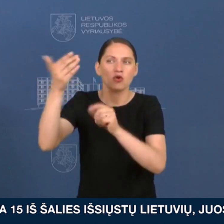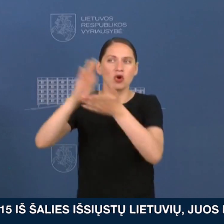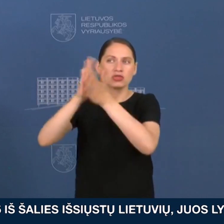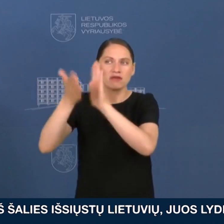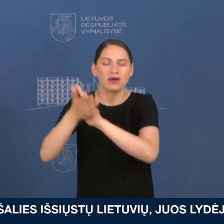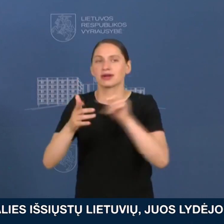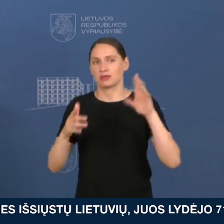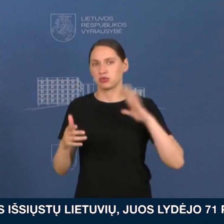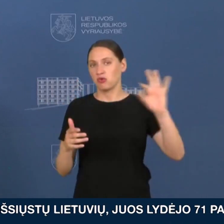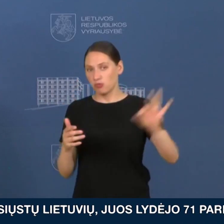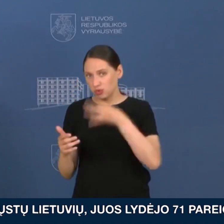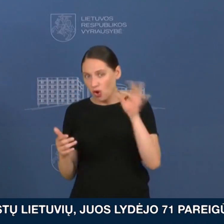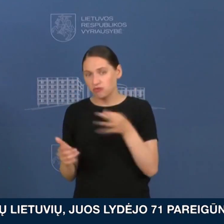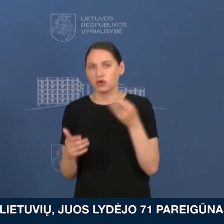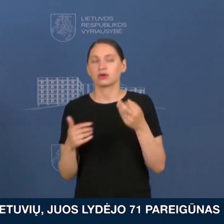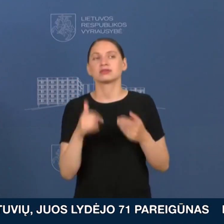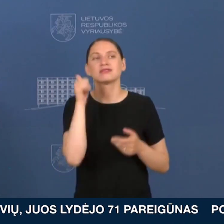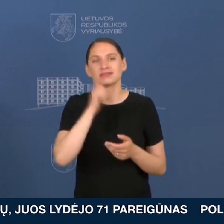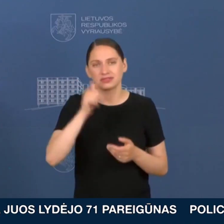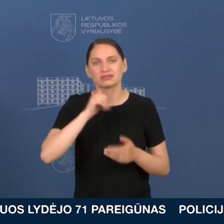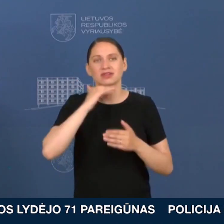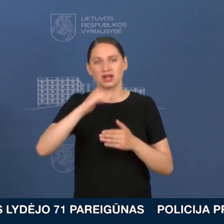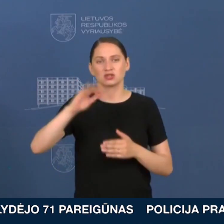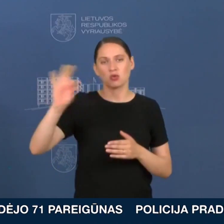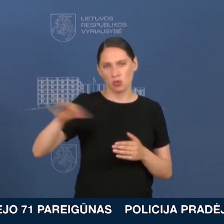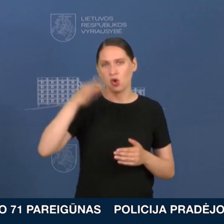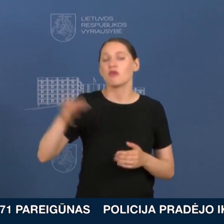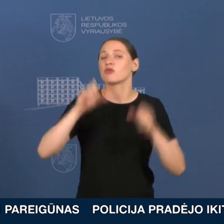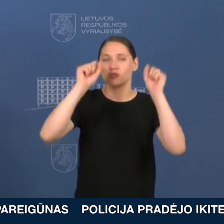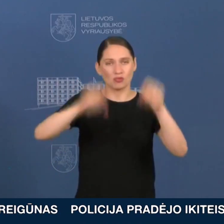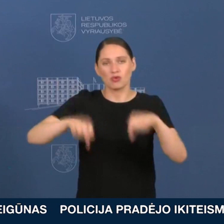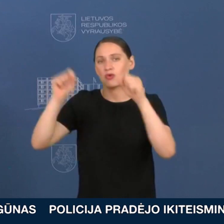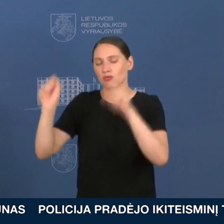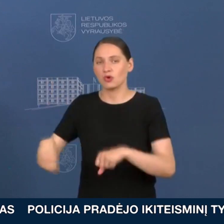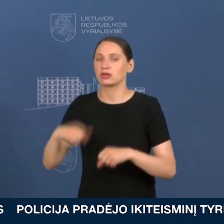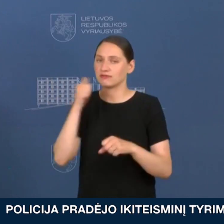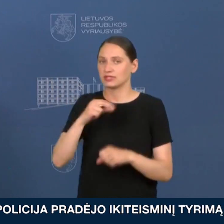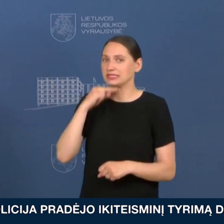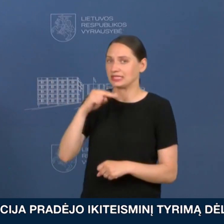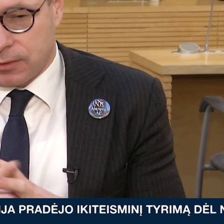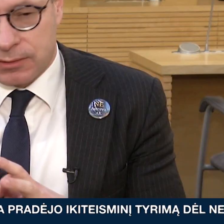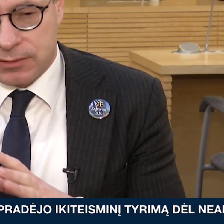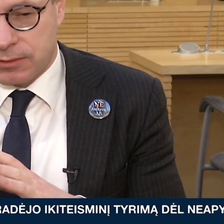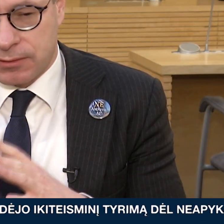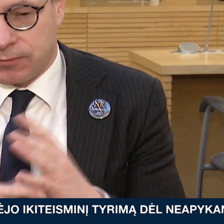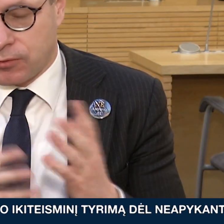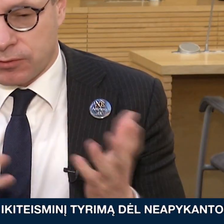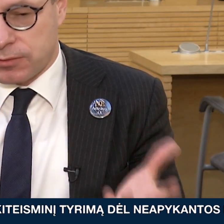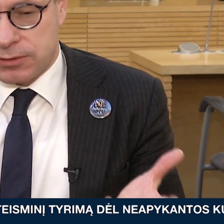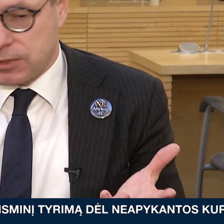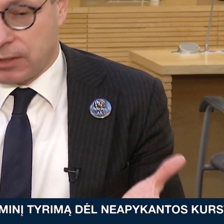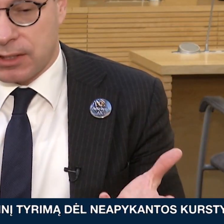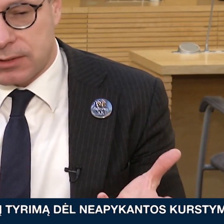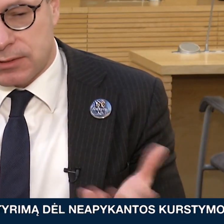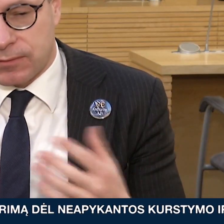reikia, ne tai, kad tikėtis, bet negalima jų atmesti, dėl tos priežastis reikia būti atsargiem, tai tiek tik tai galiu pasakyti. Žygimanto